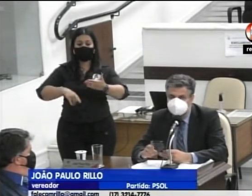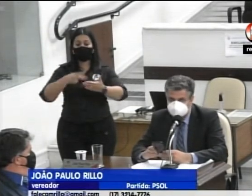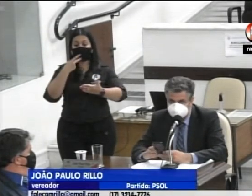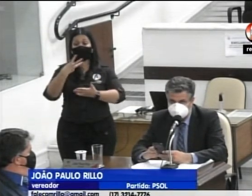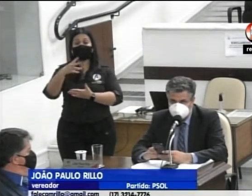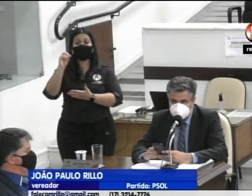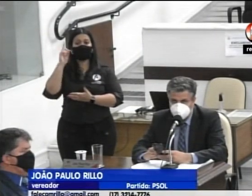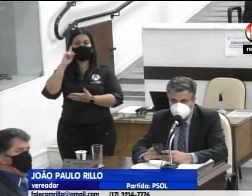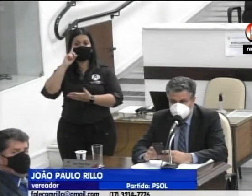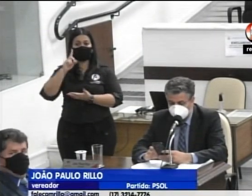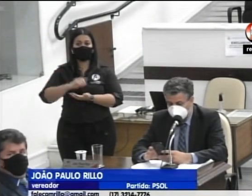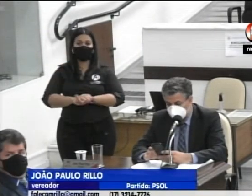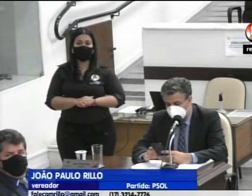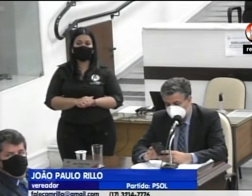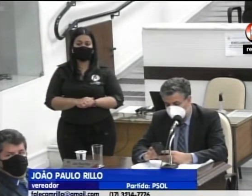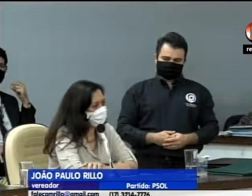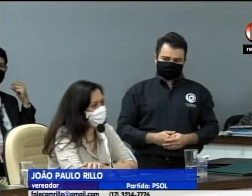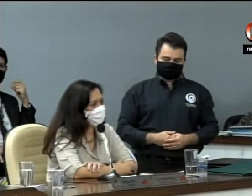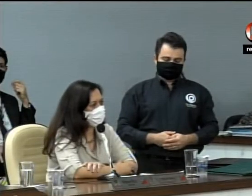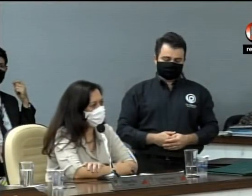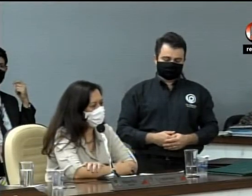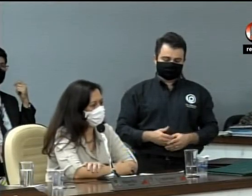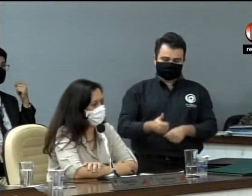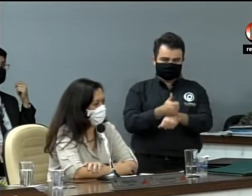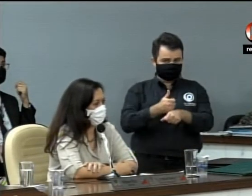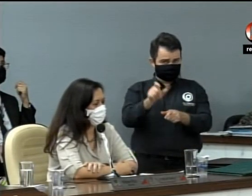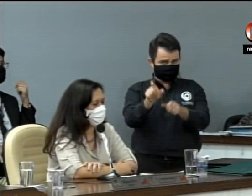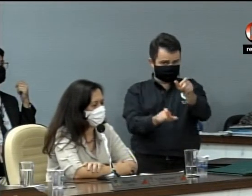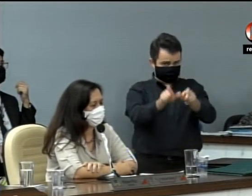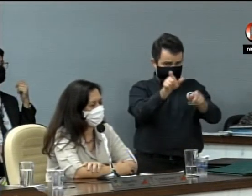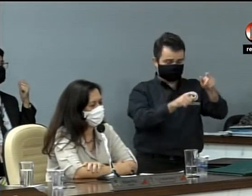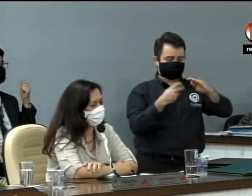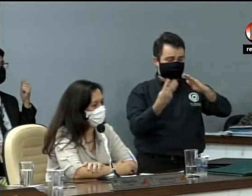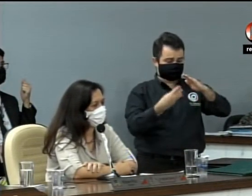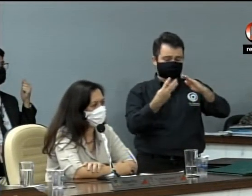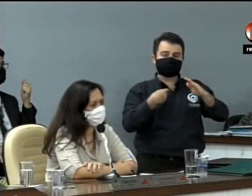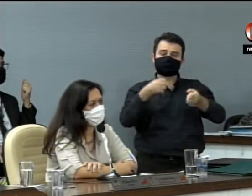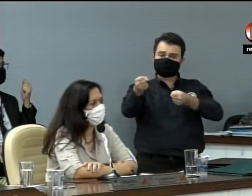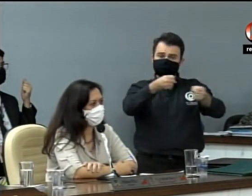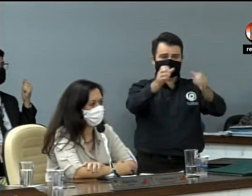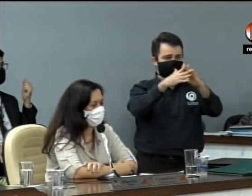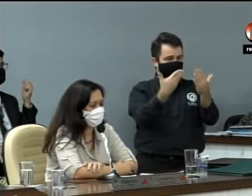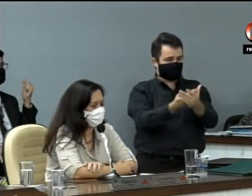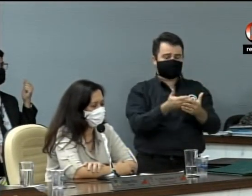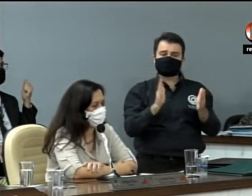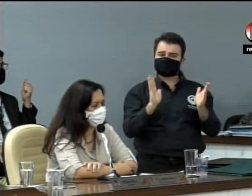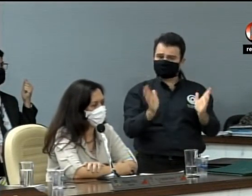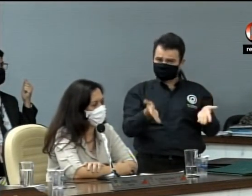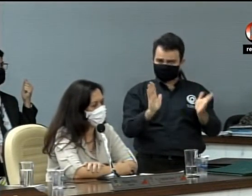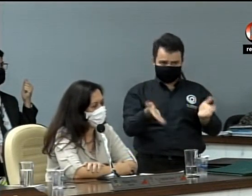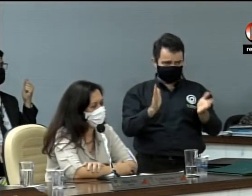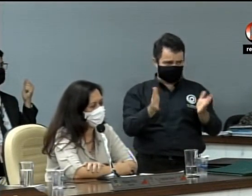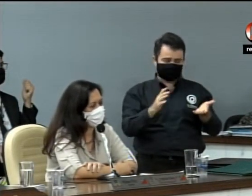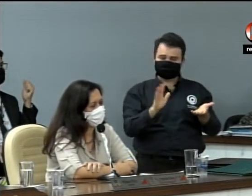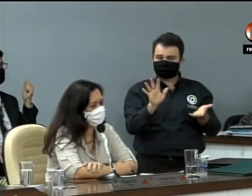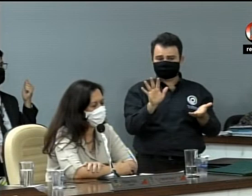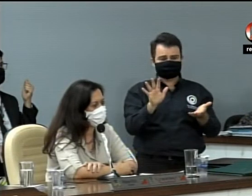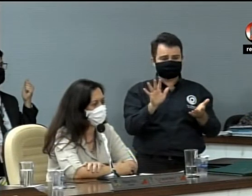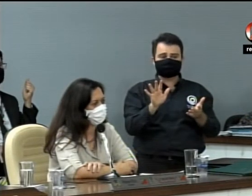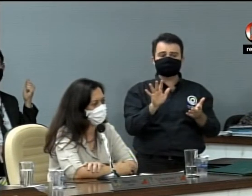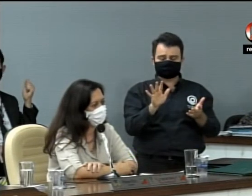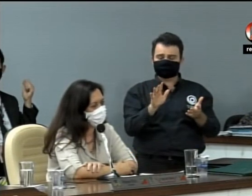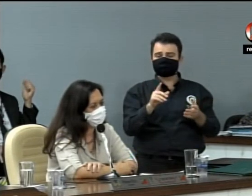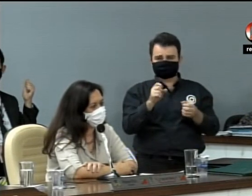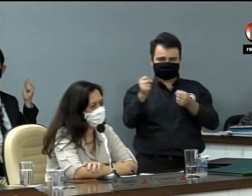dias. Os profissionais foram contratados, os terceirizados estão na escola. Já, o conteúdo mínimo, o módulo mínimo já está na